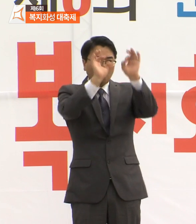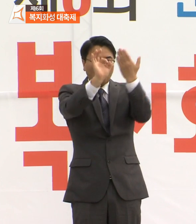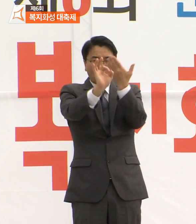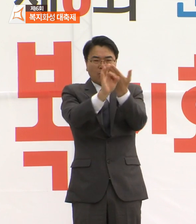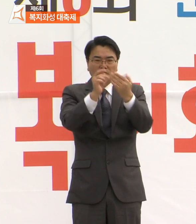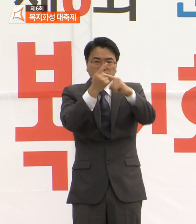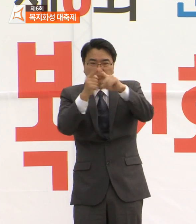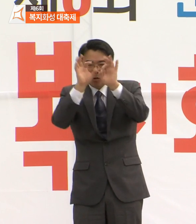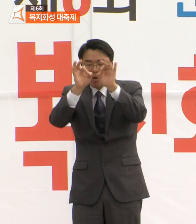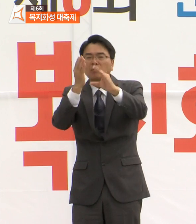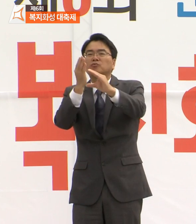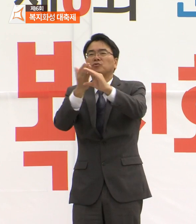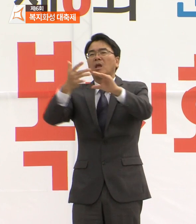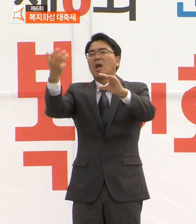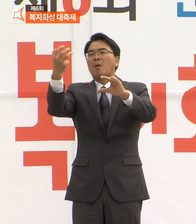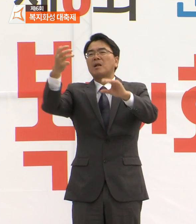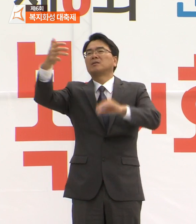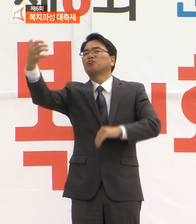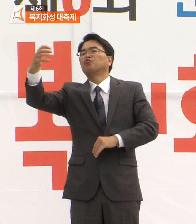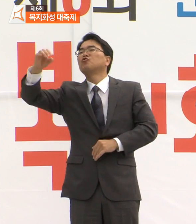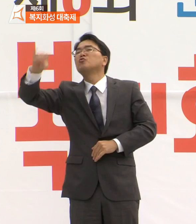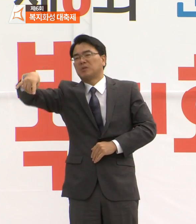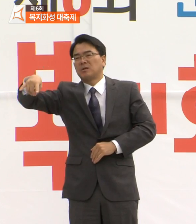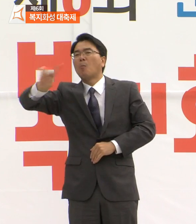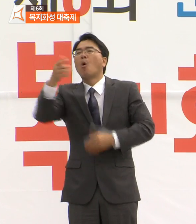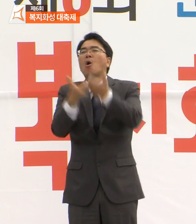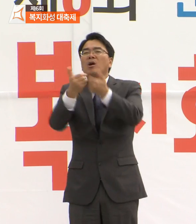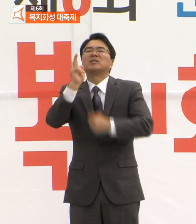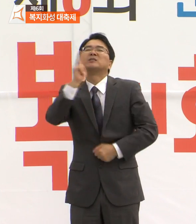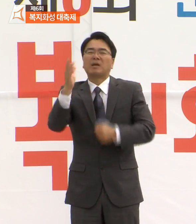정도의 수준을 머물고 있는 나라가 돼버리고 말았습니다.